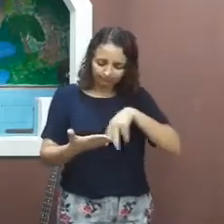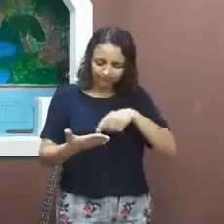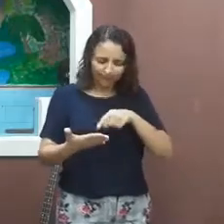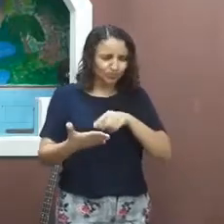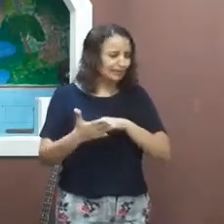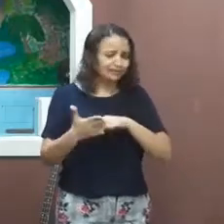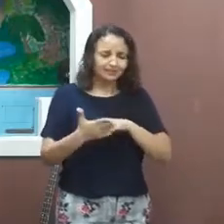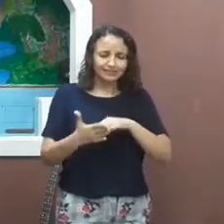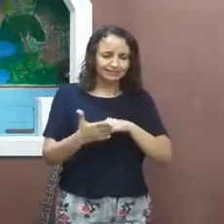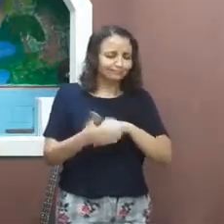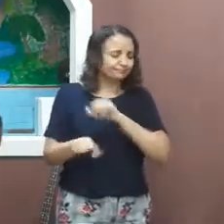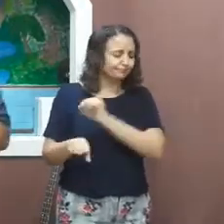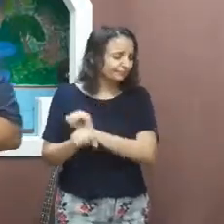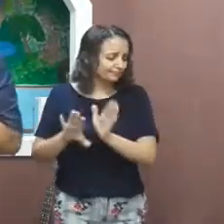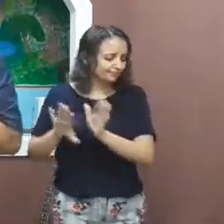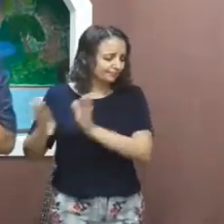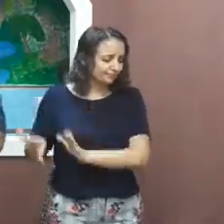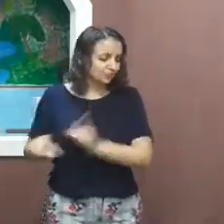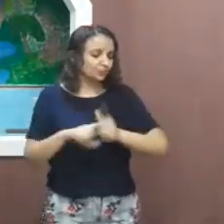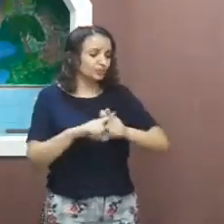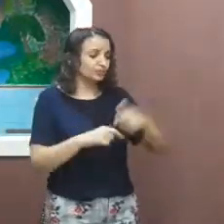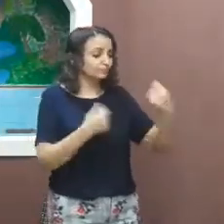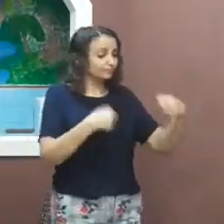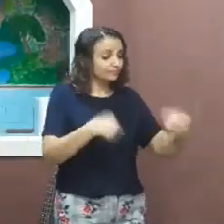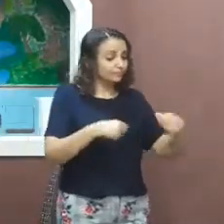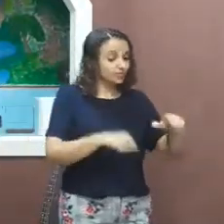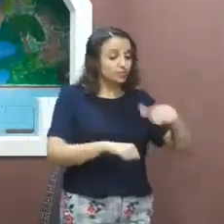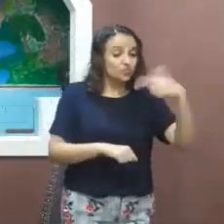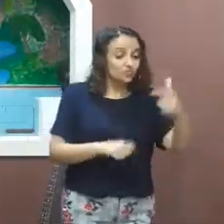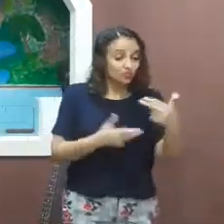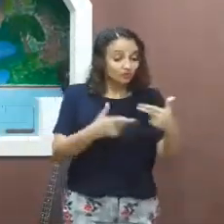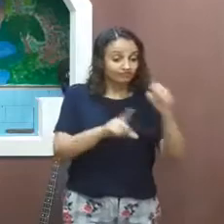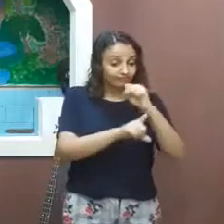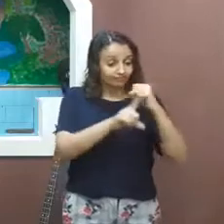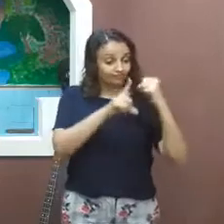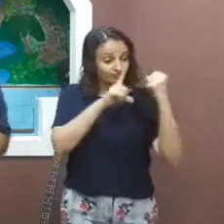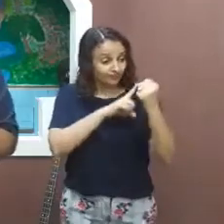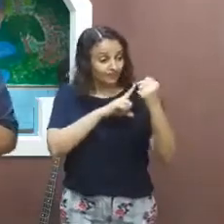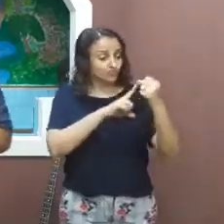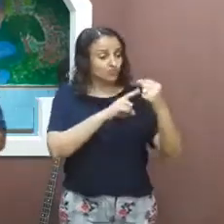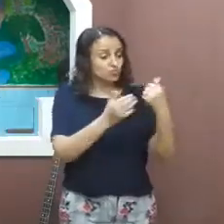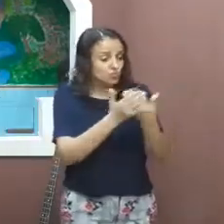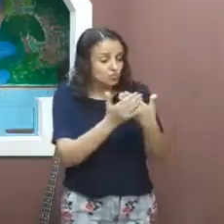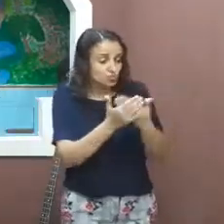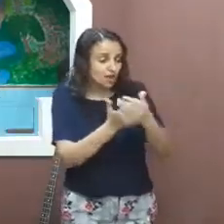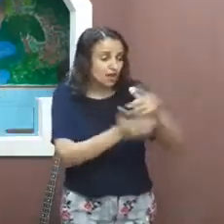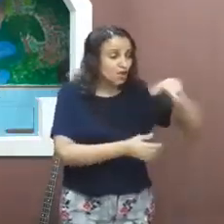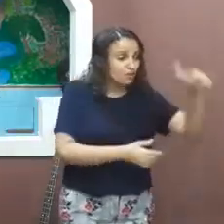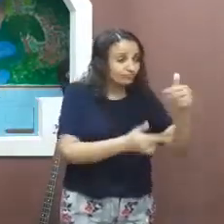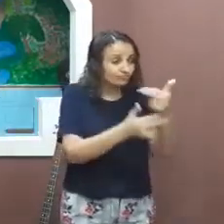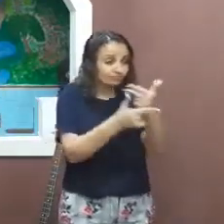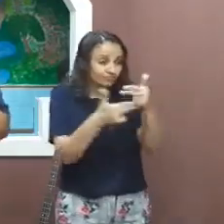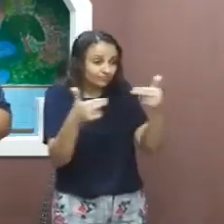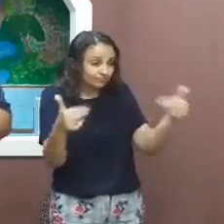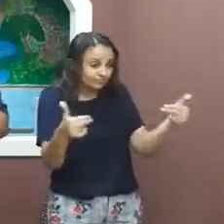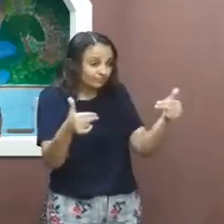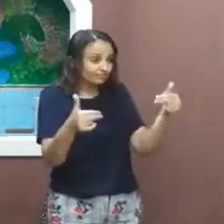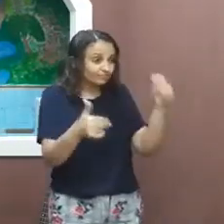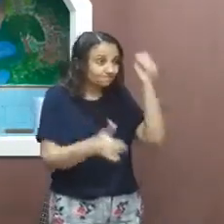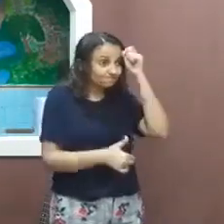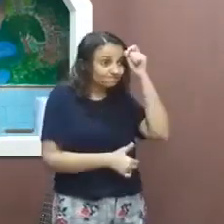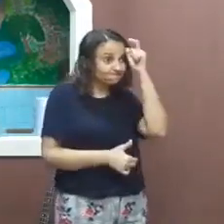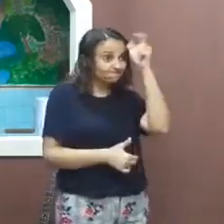você para de ler a palavra de Deus, porque você descobriu que nós vivemos na sociedade do conhecimento, e se você ler determinados livros, vai